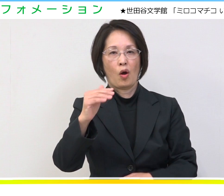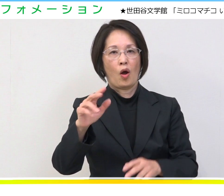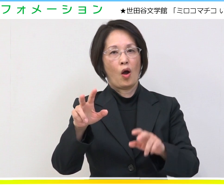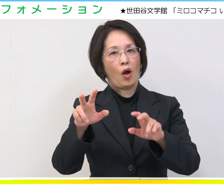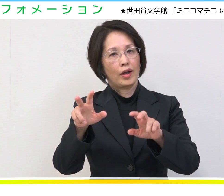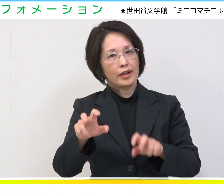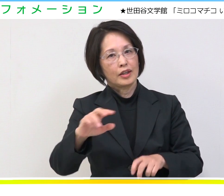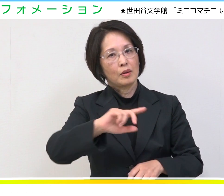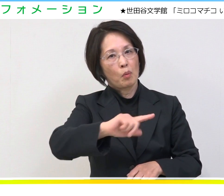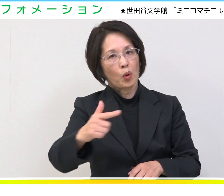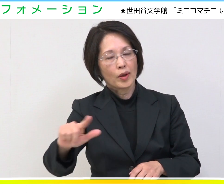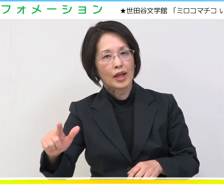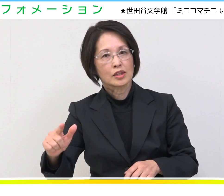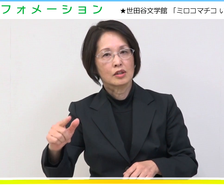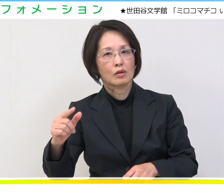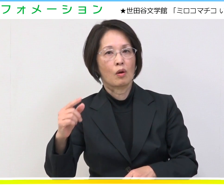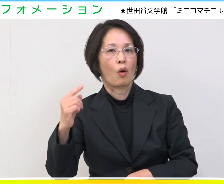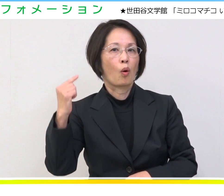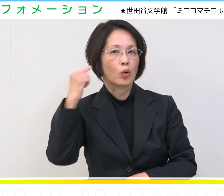ます